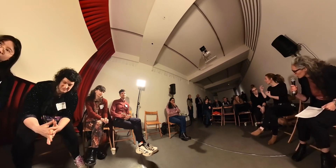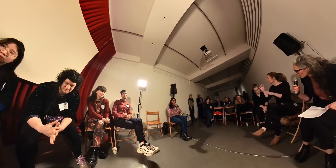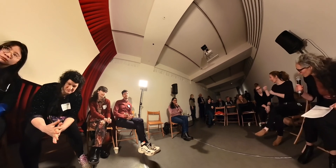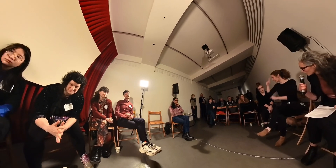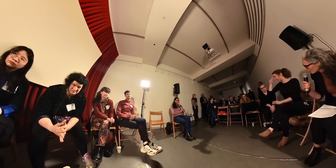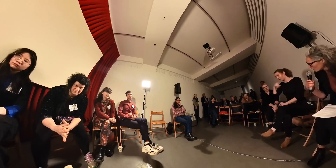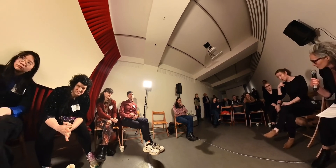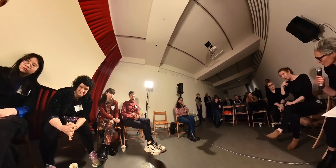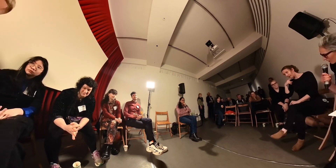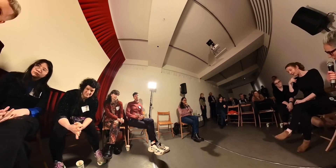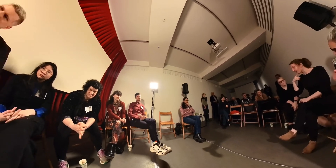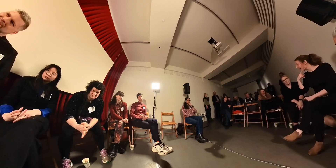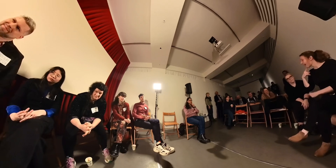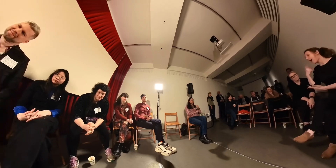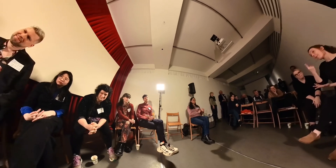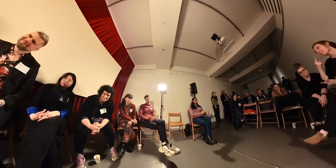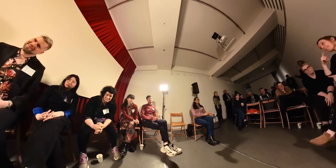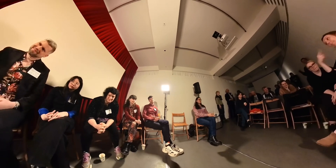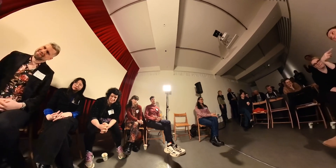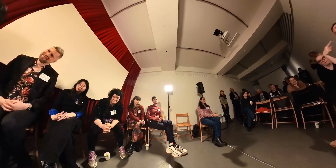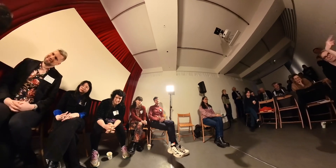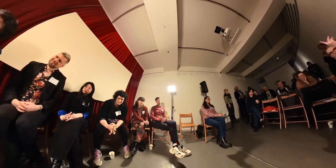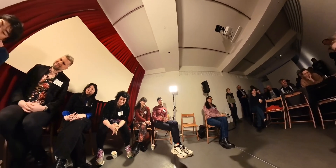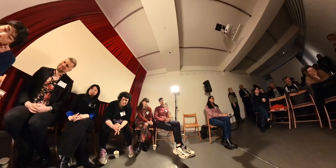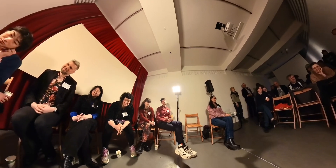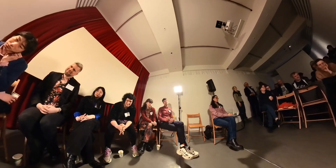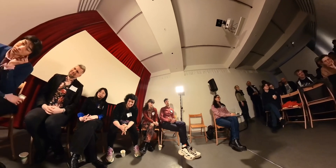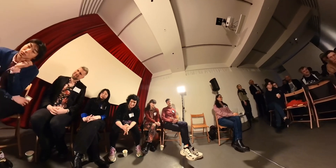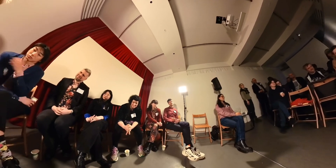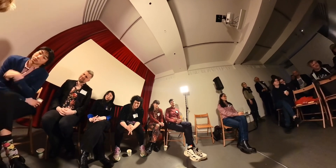krásný večer a zase naviděnou na nějaké naší